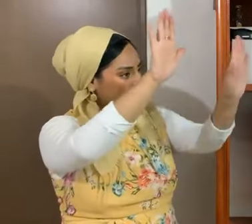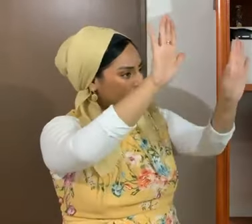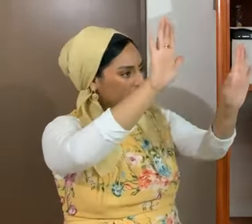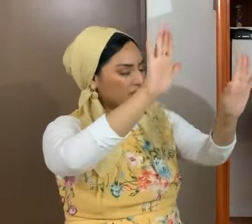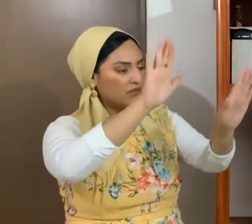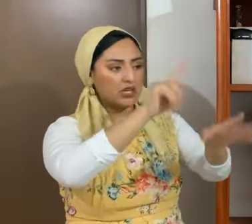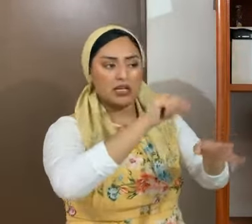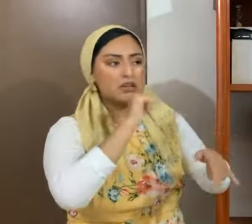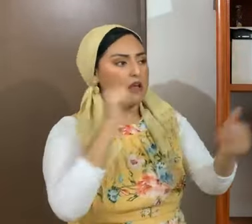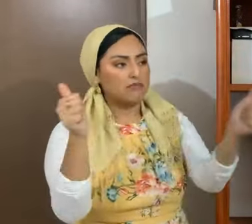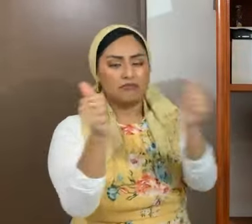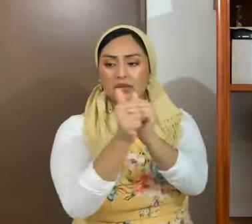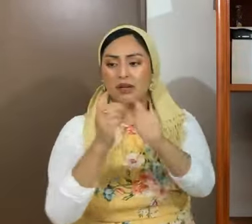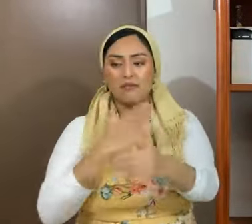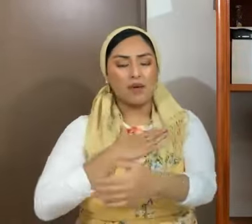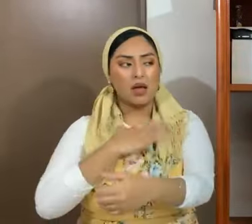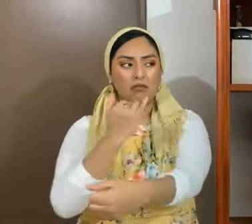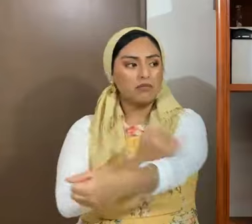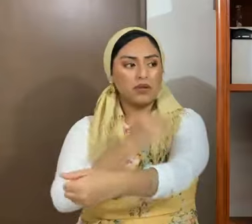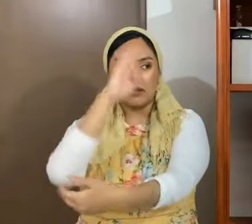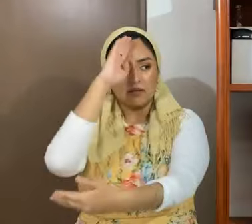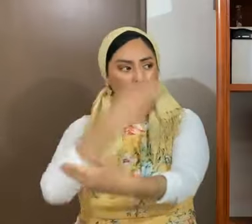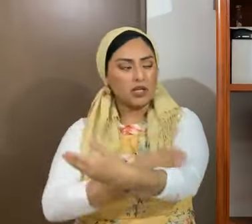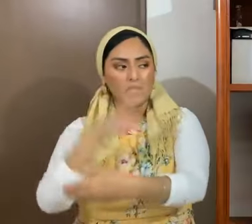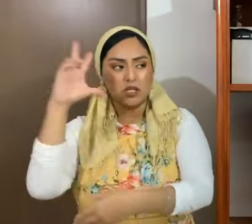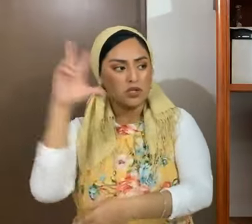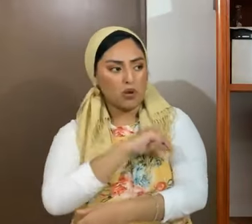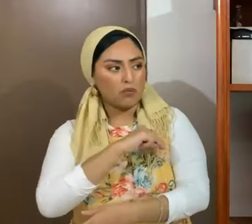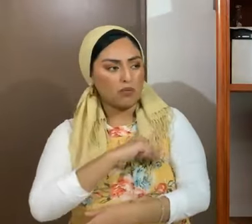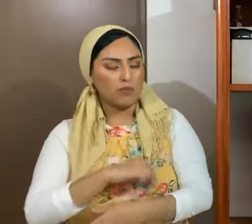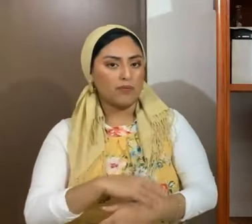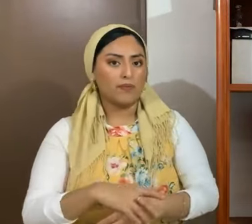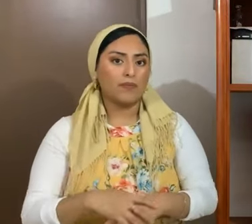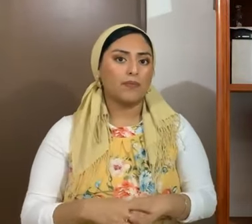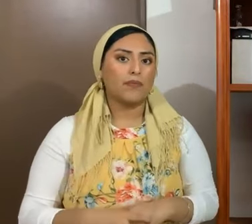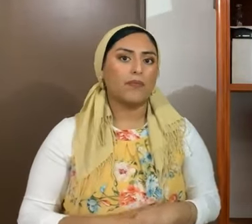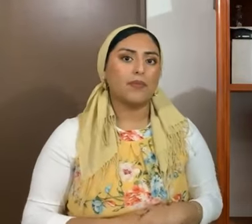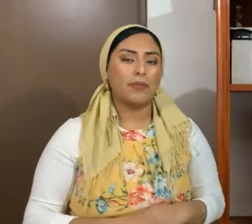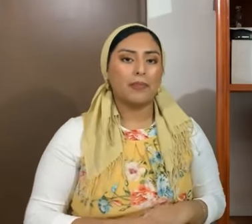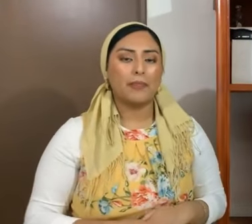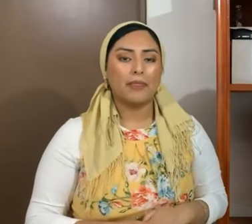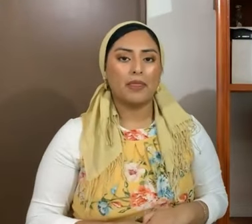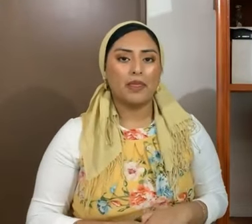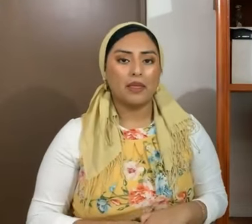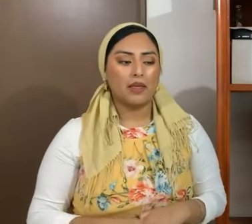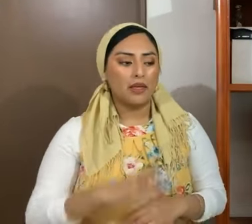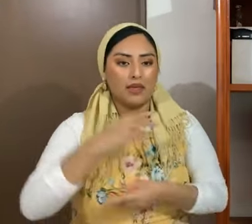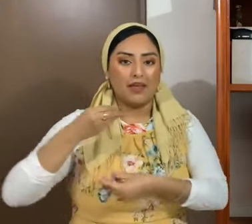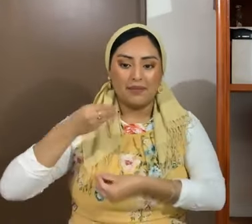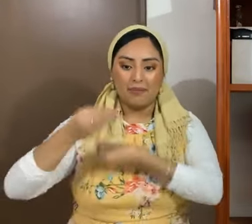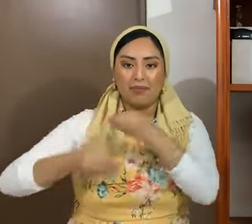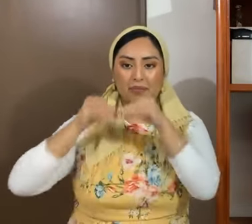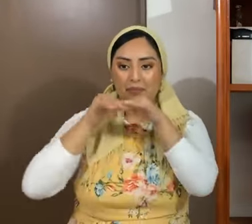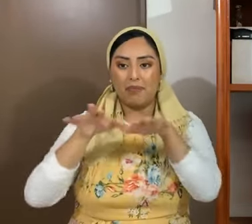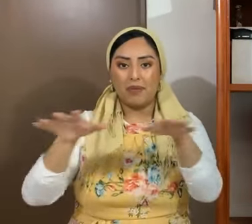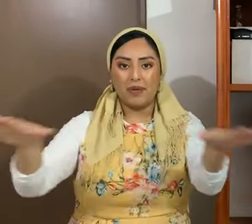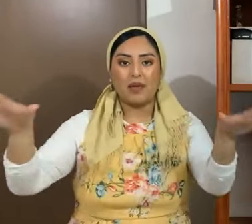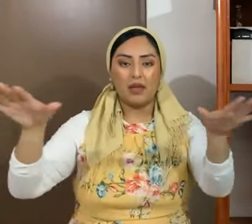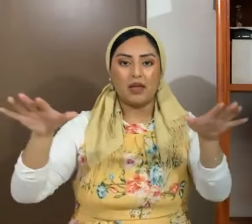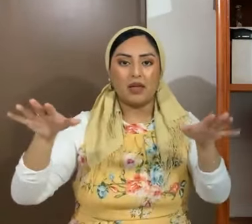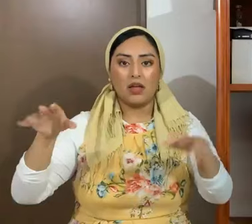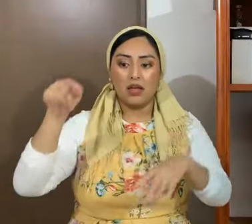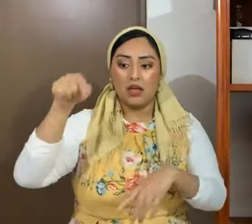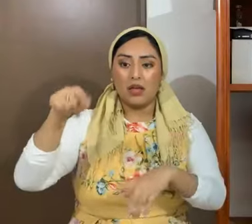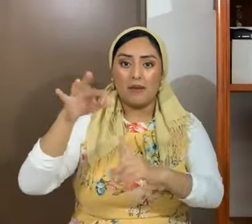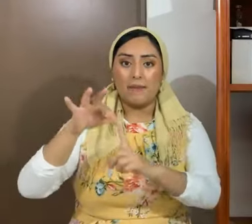de heredar con Isaac mi hijo. ¿Qué iba a heredar? ¿La riqueza de Abraham? No, la simiente Kadosh. Que